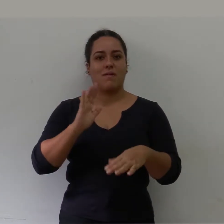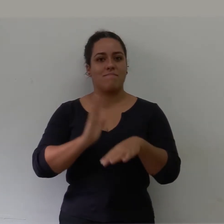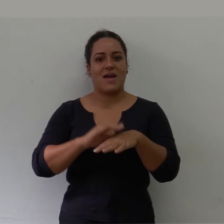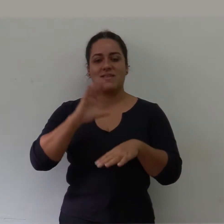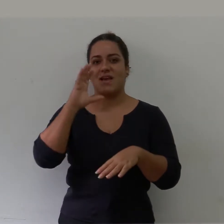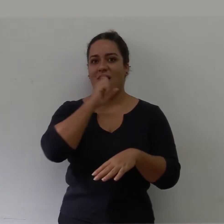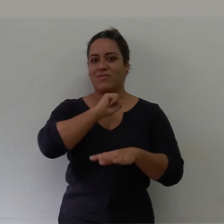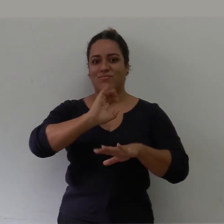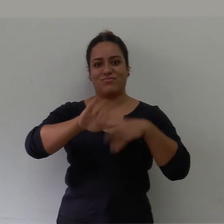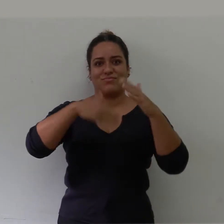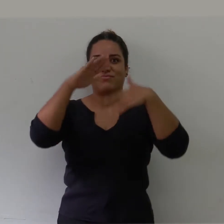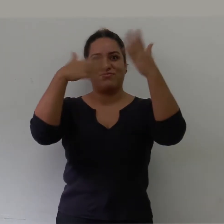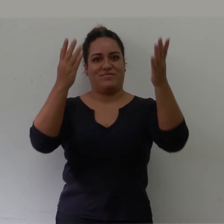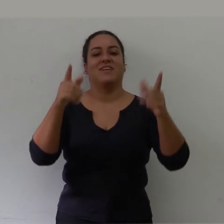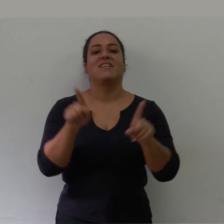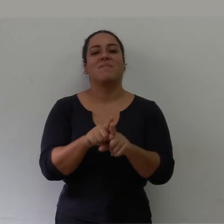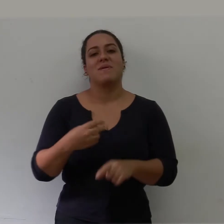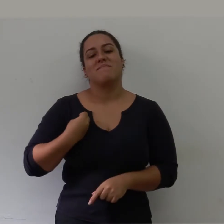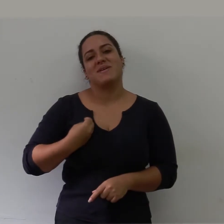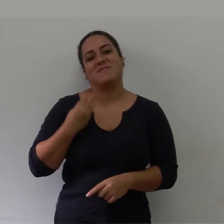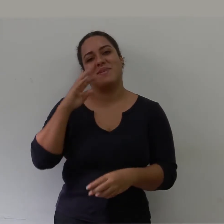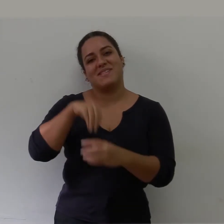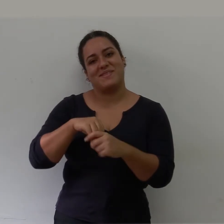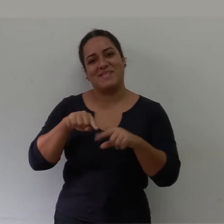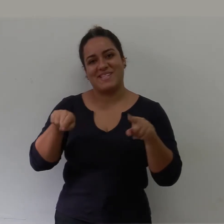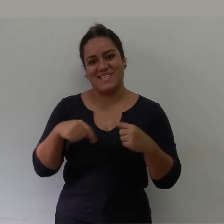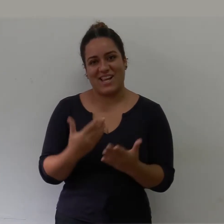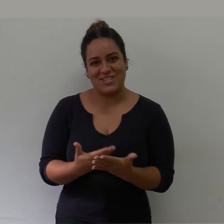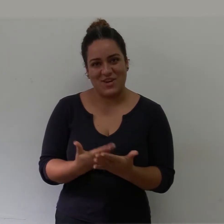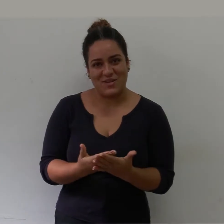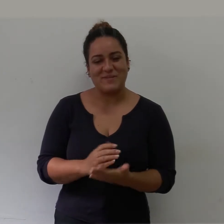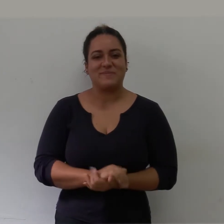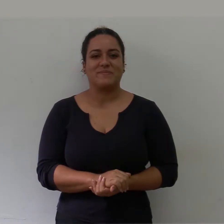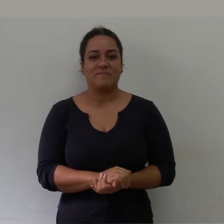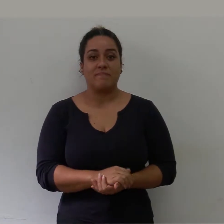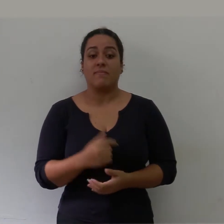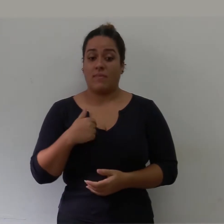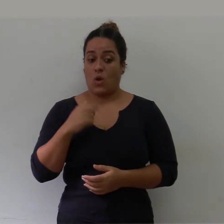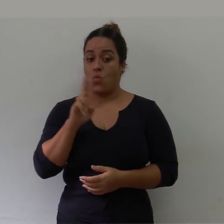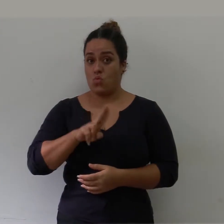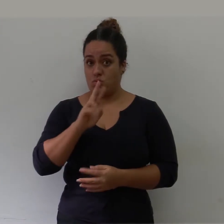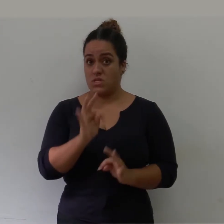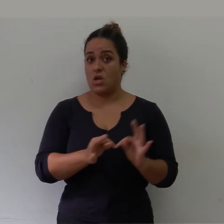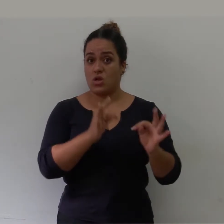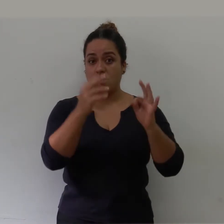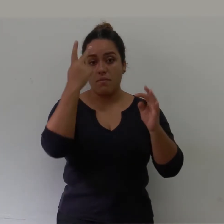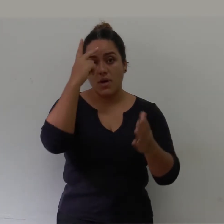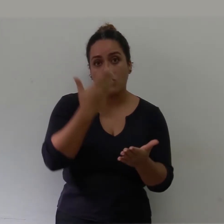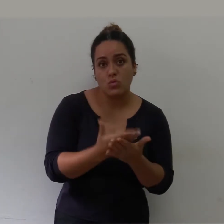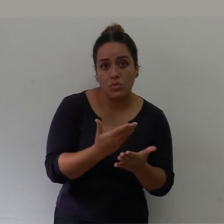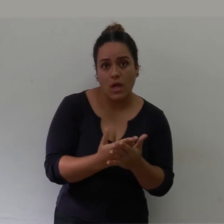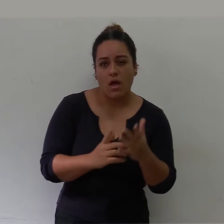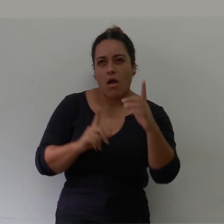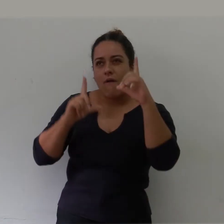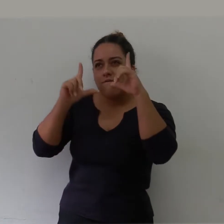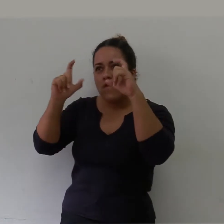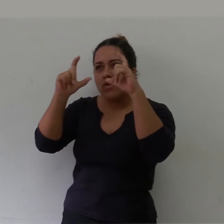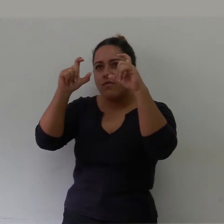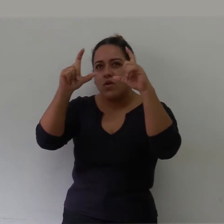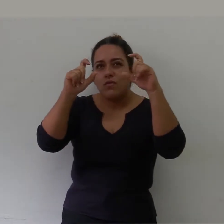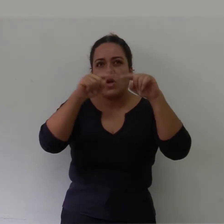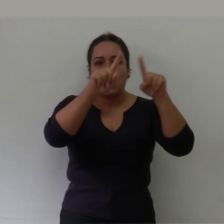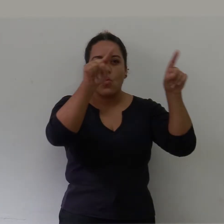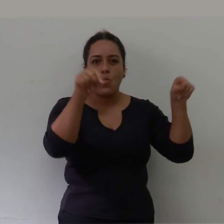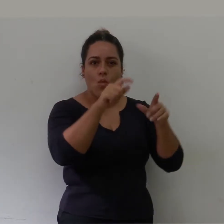do conhecimento e a participação em sala de aula. Uso a tecnologia para estudar, fotografando